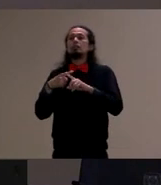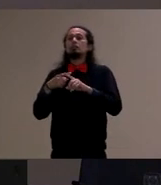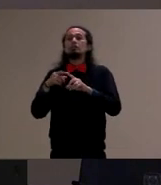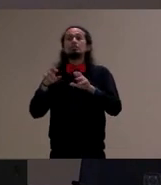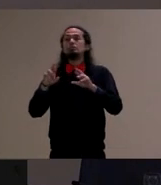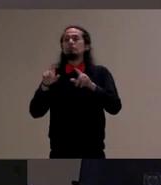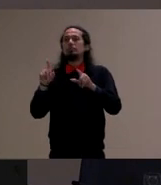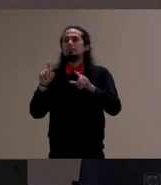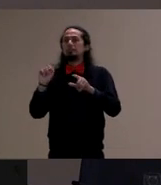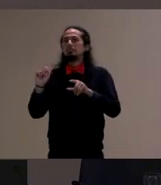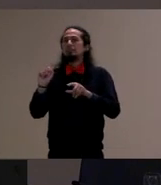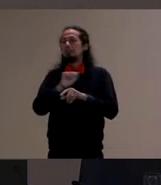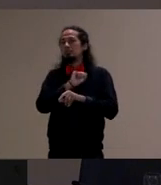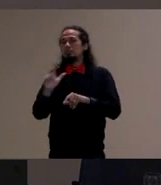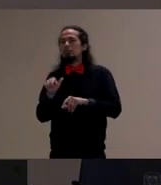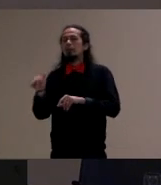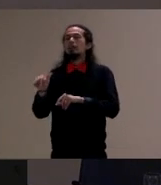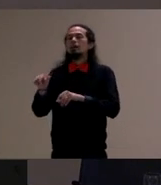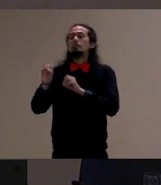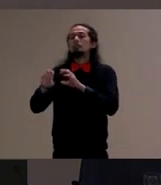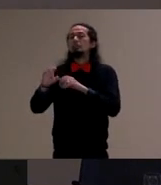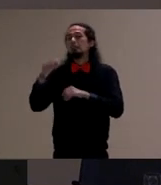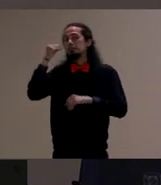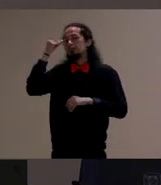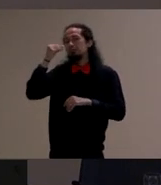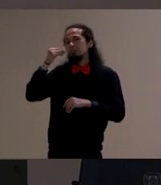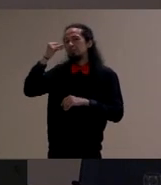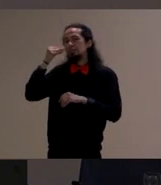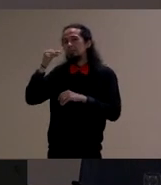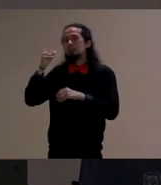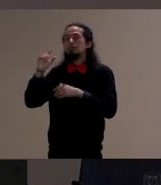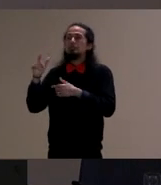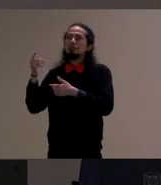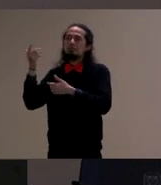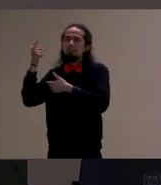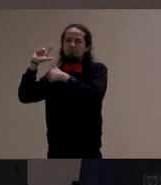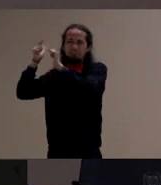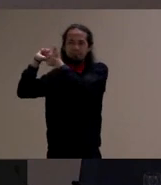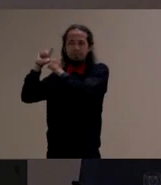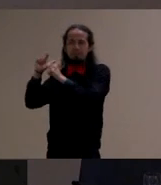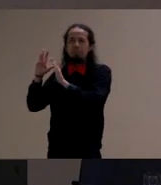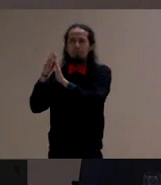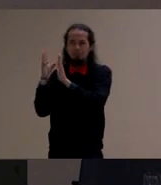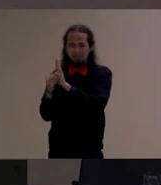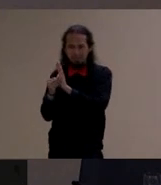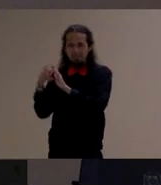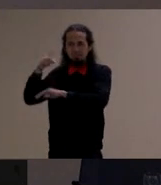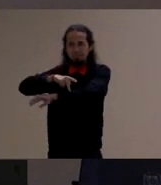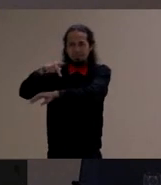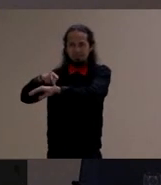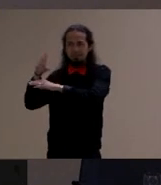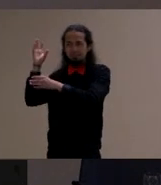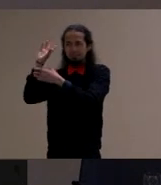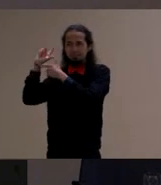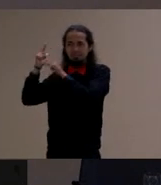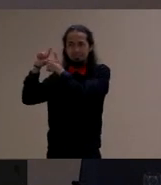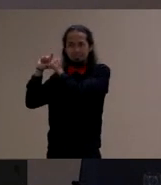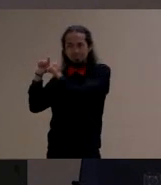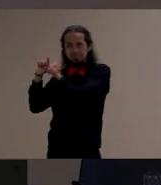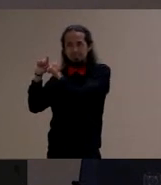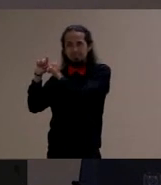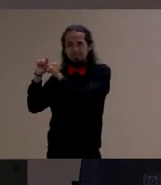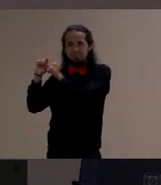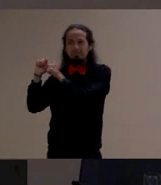que é permitido pretendida pelos modelos pedagógicos tradicionais e está né estão